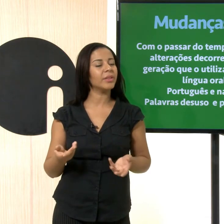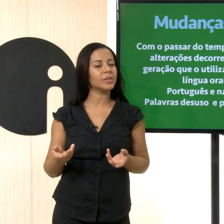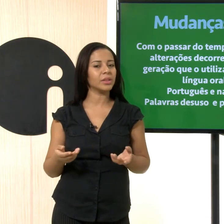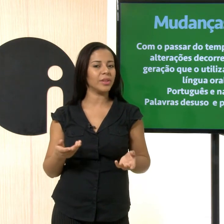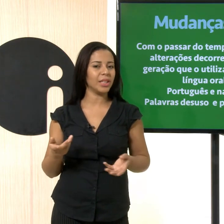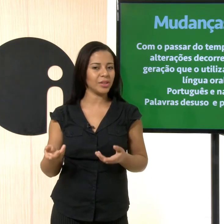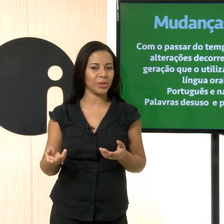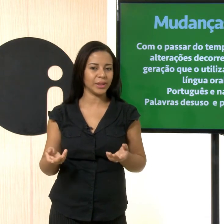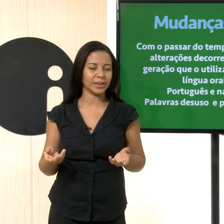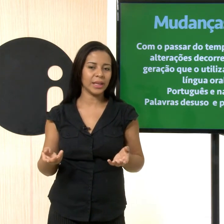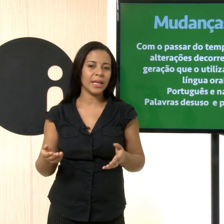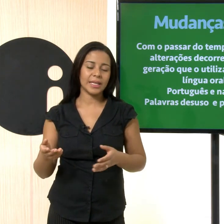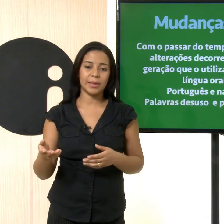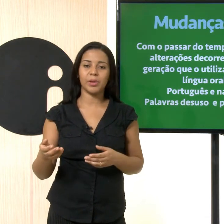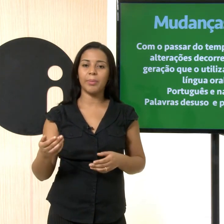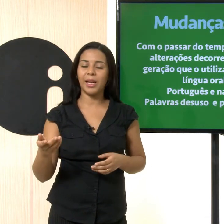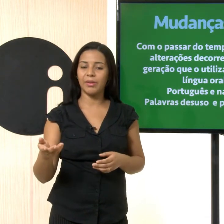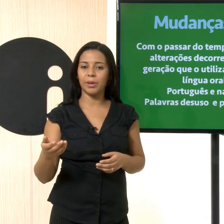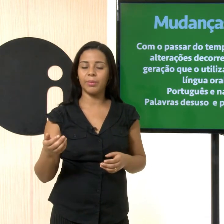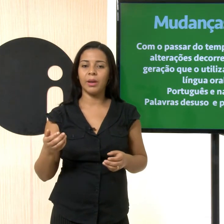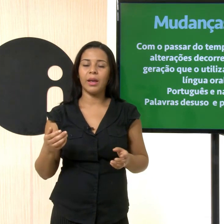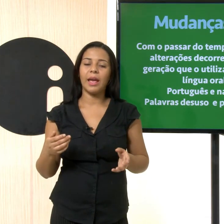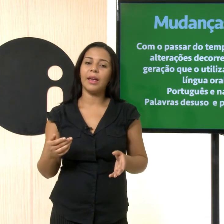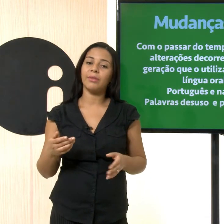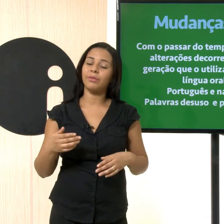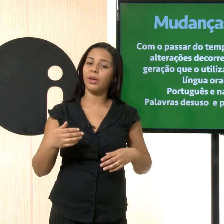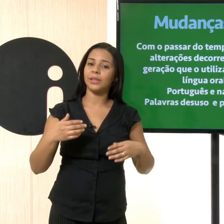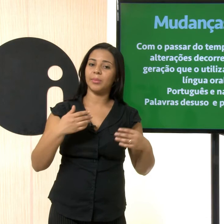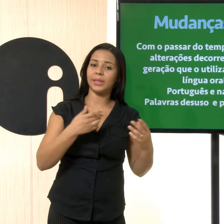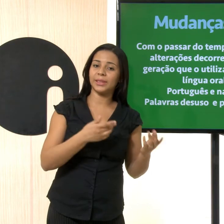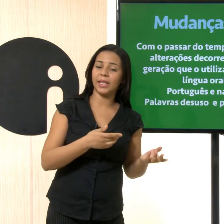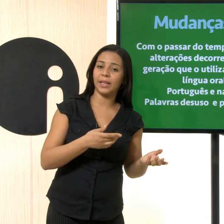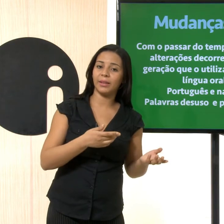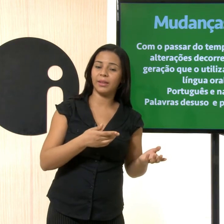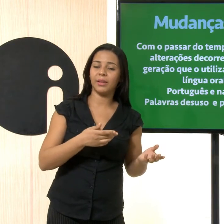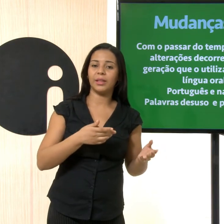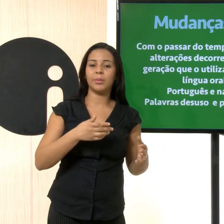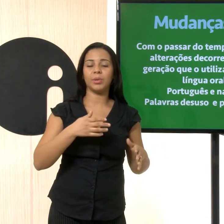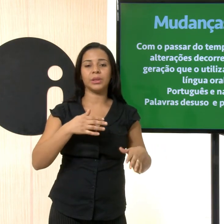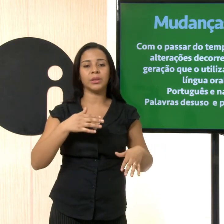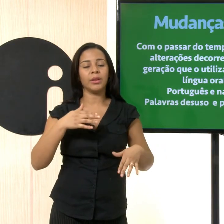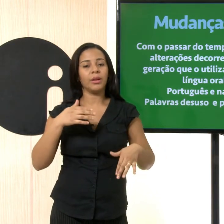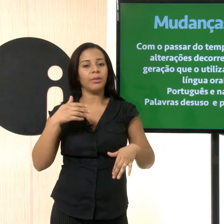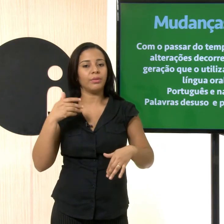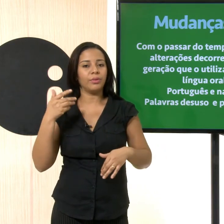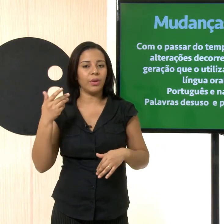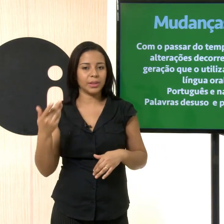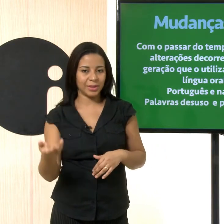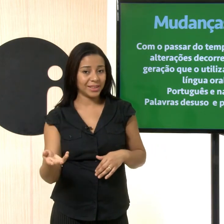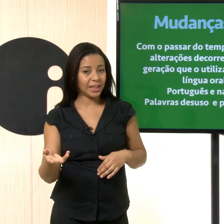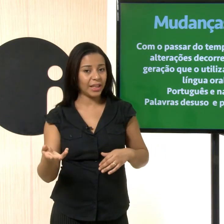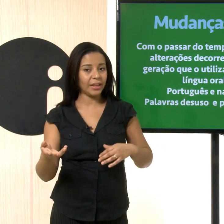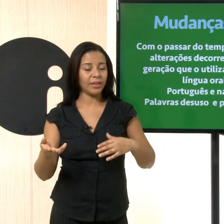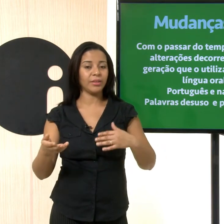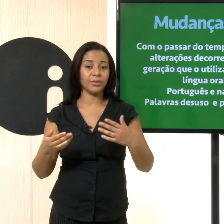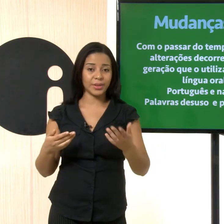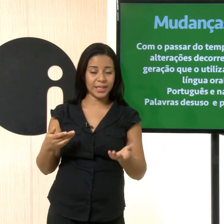as suas variações. Exemplo, a palavra vossa mercê, depois vós mercê,